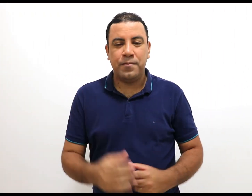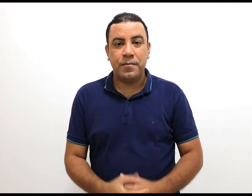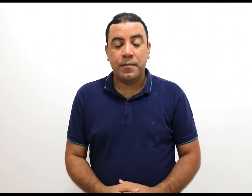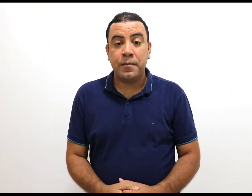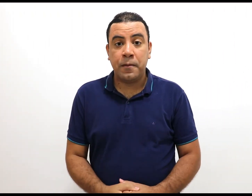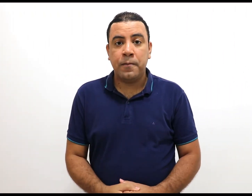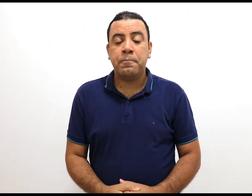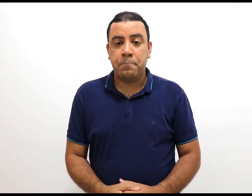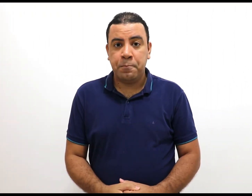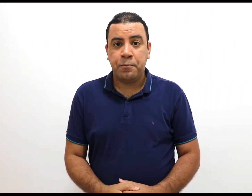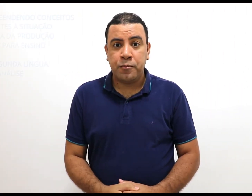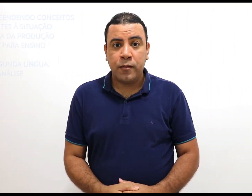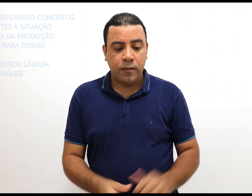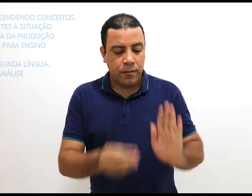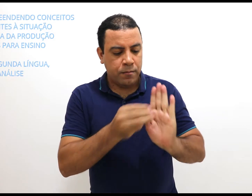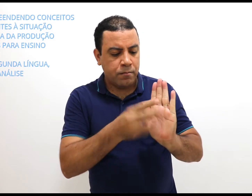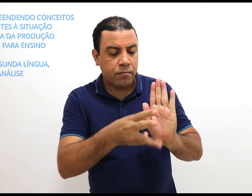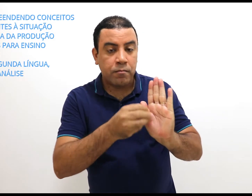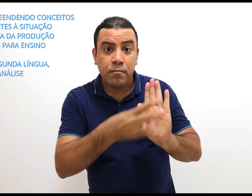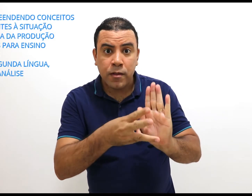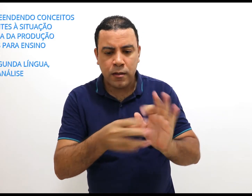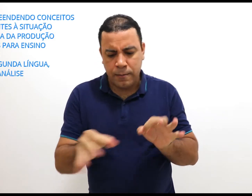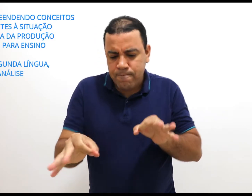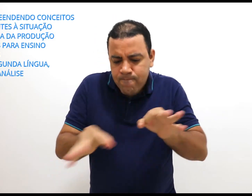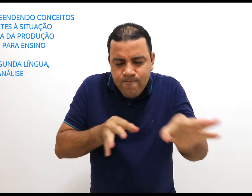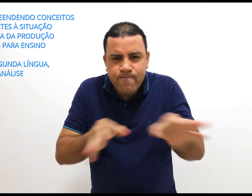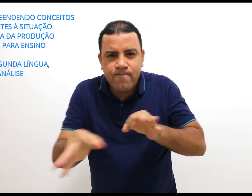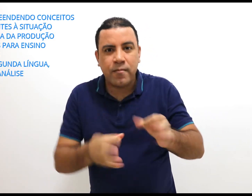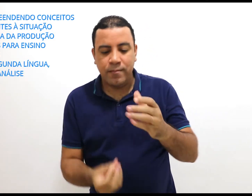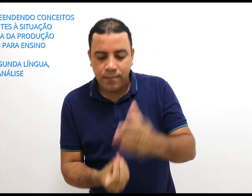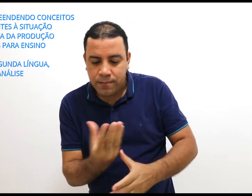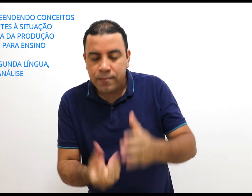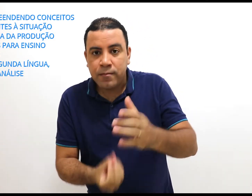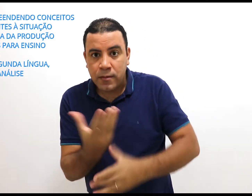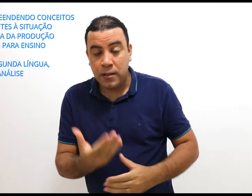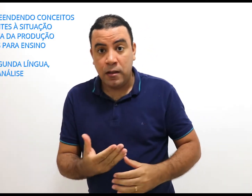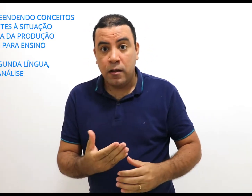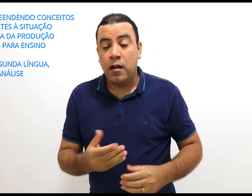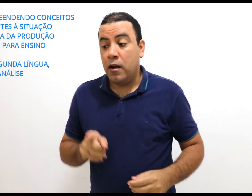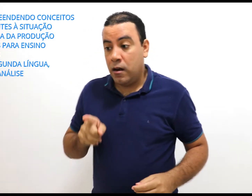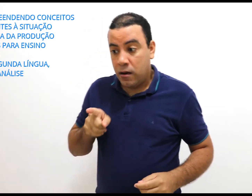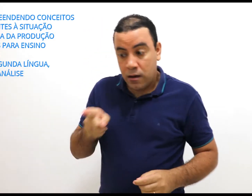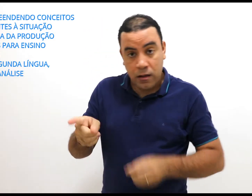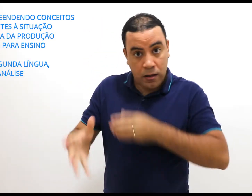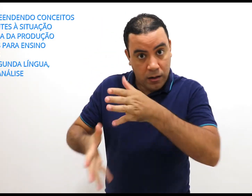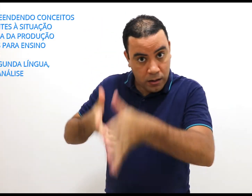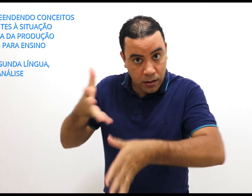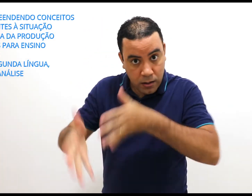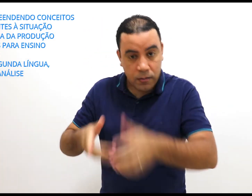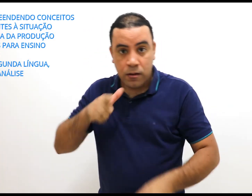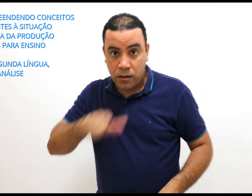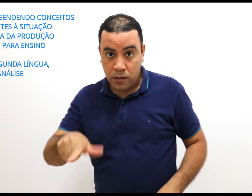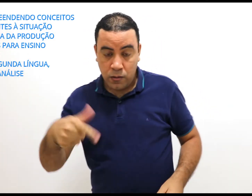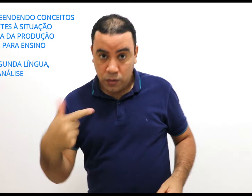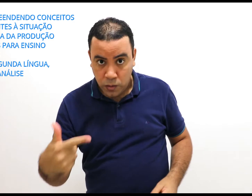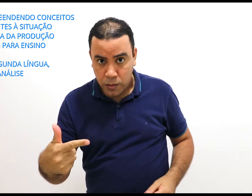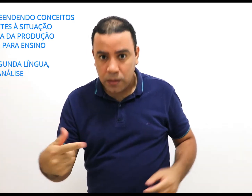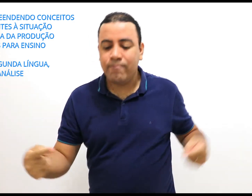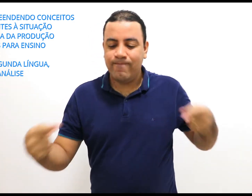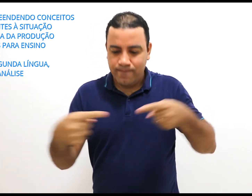Dois. Compreendendo conceitos pertinentes à situação específica da produção de mídias